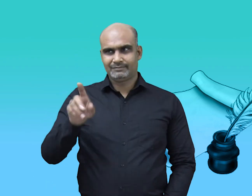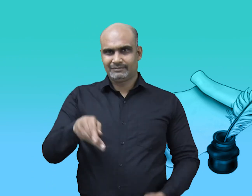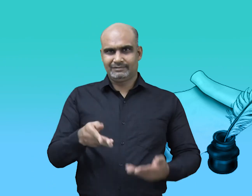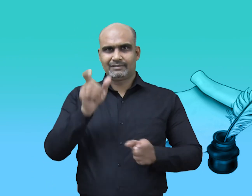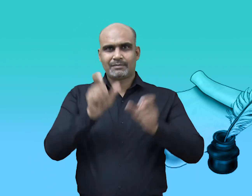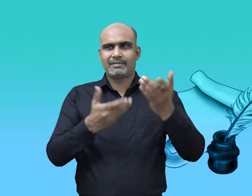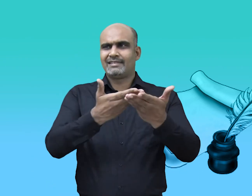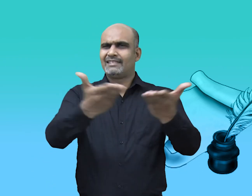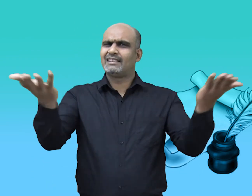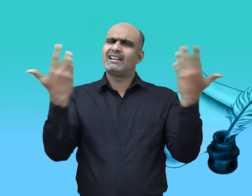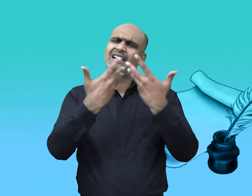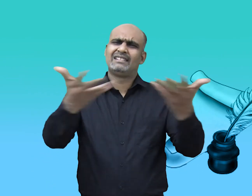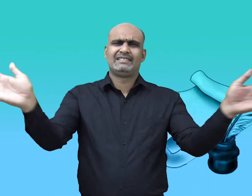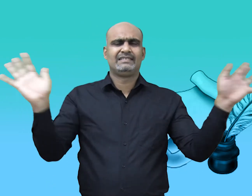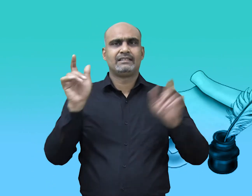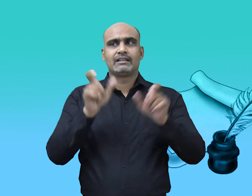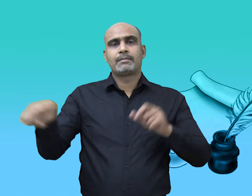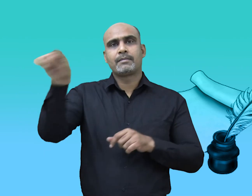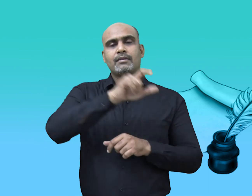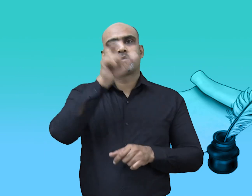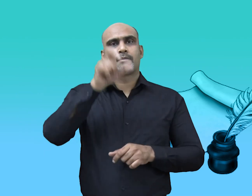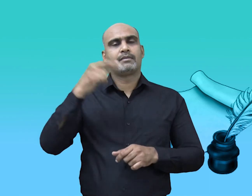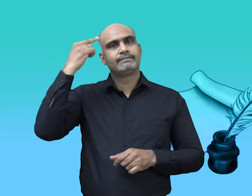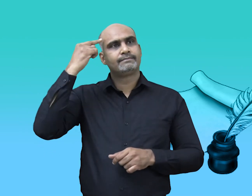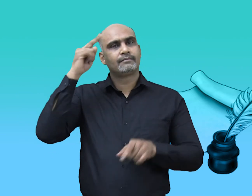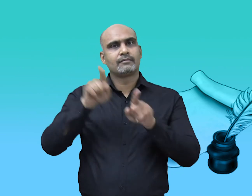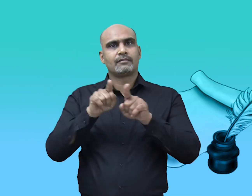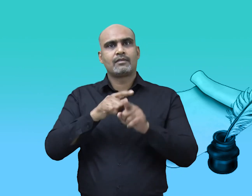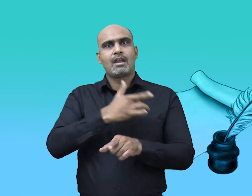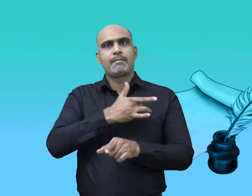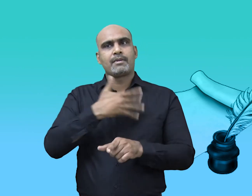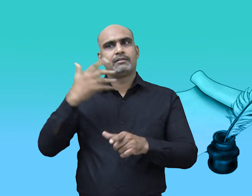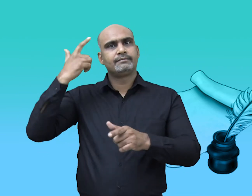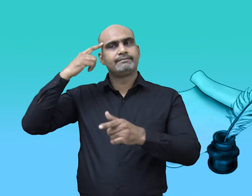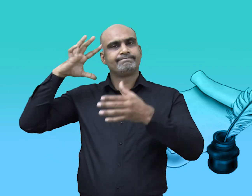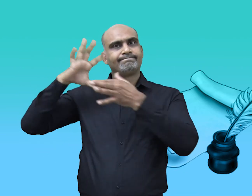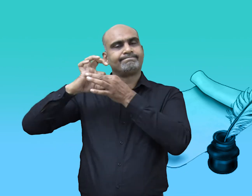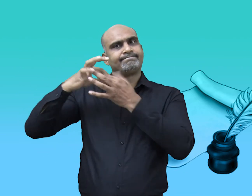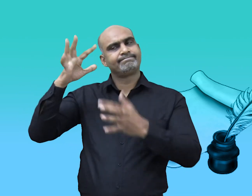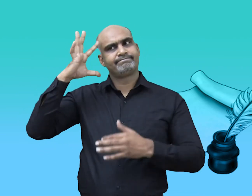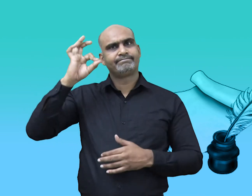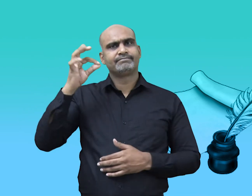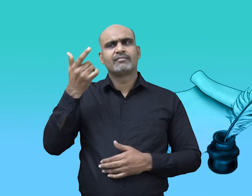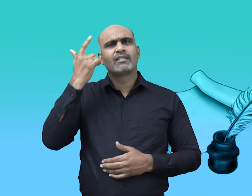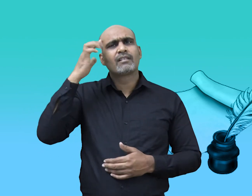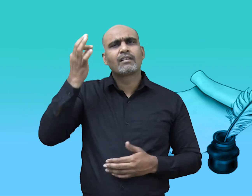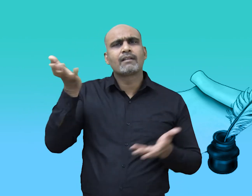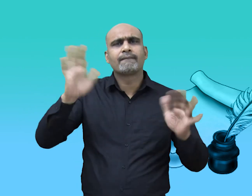मनुष्य की कल्पना करने की जो शक्ति है, यदि उसे कोई हाईजैक कर ले तो वो साम्राज्यवाद